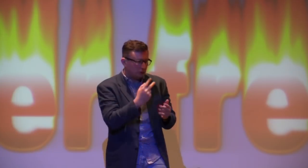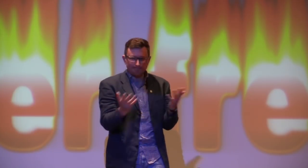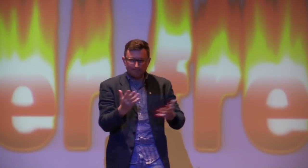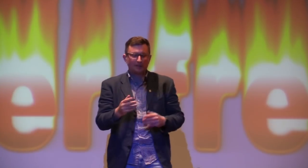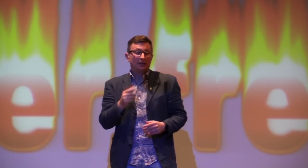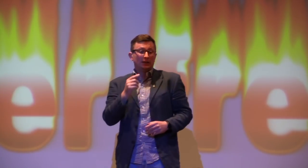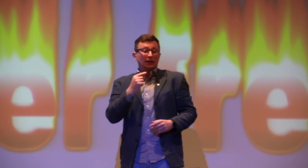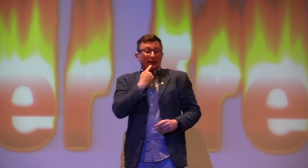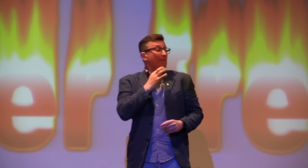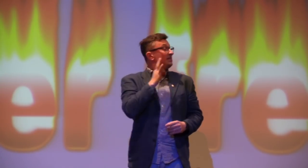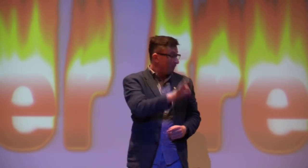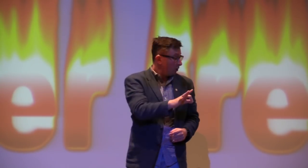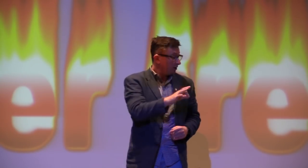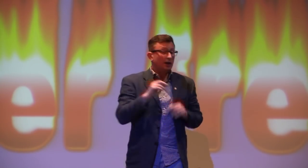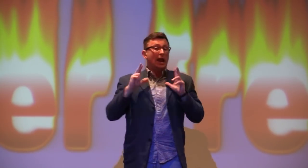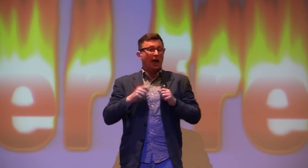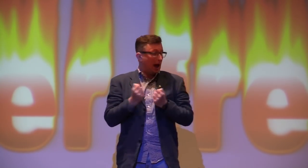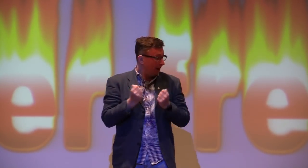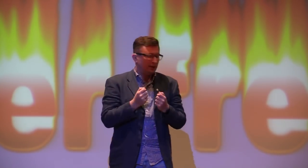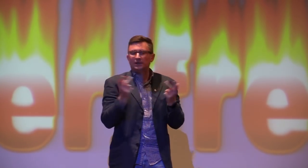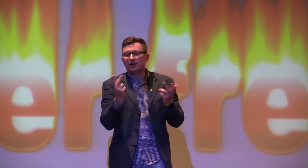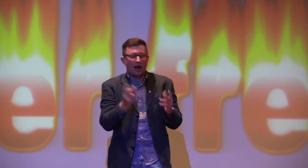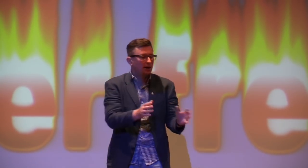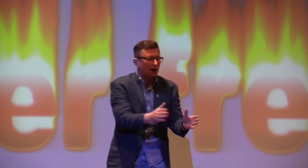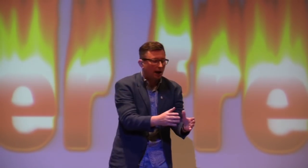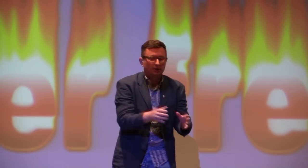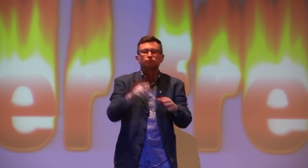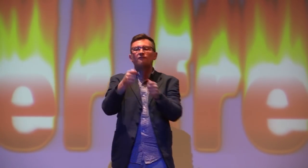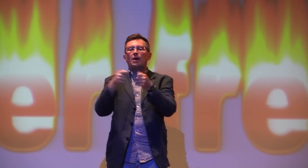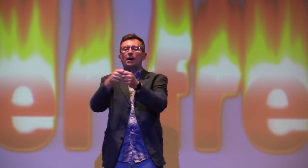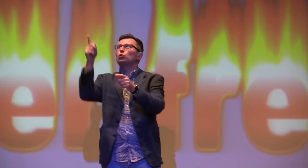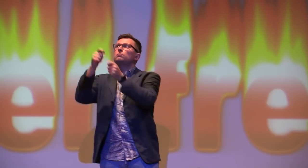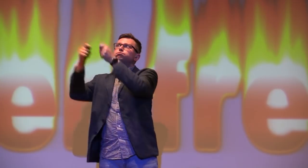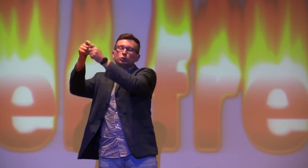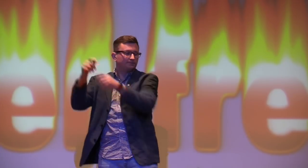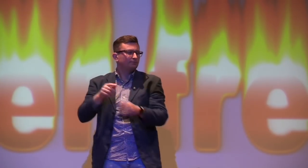einfach. Man muss ja auch immer sagen, wie ist das steuerrechtlich? Das ist auch ein Punkt.